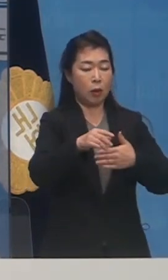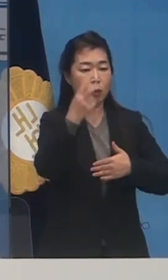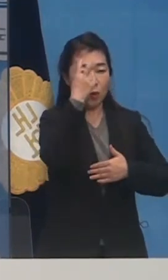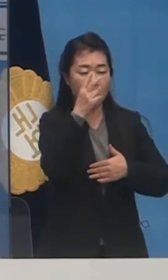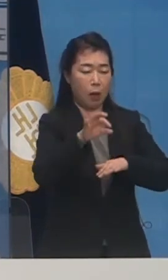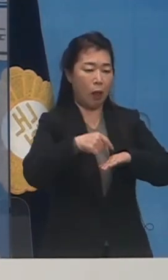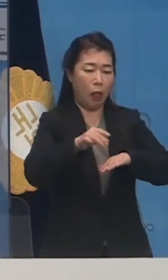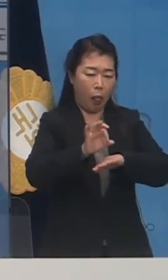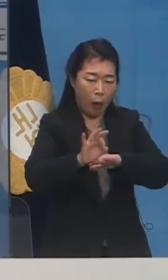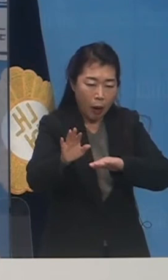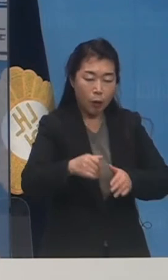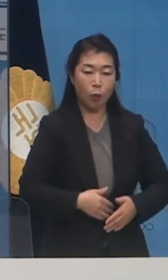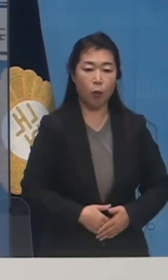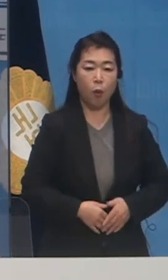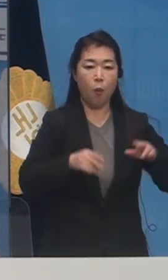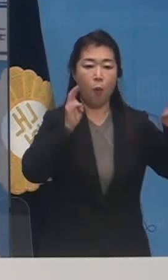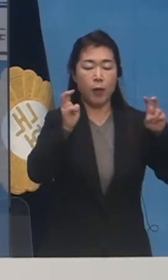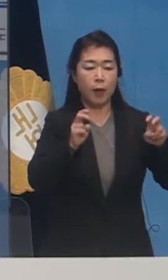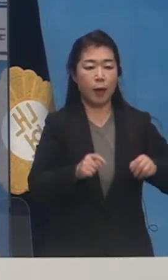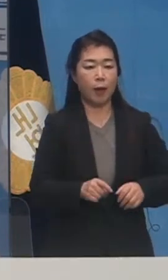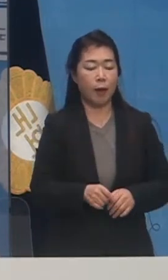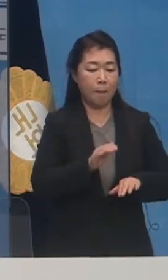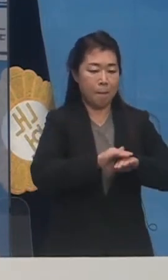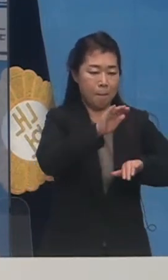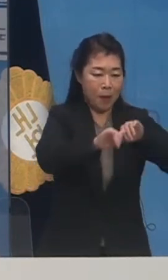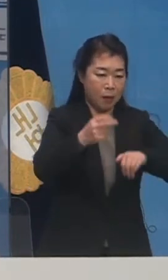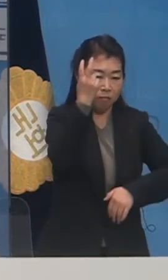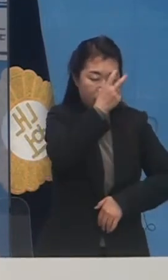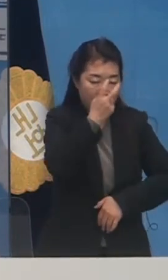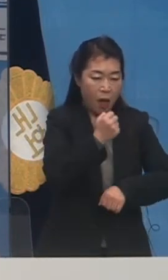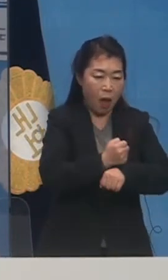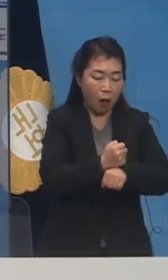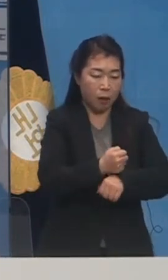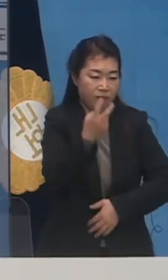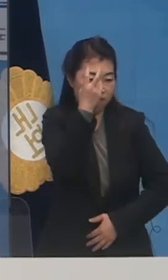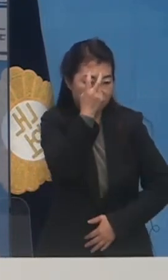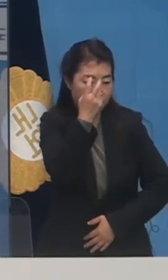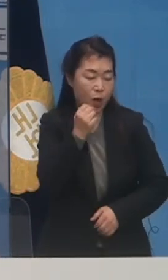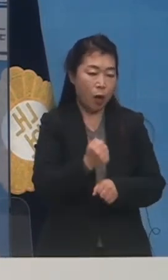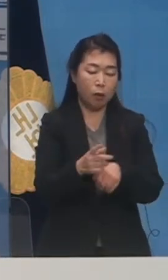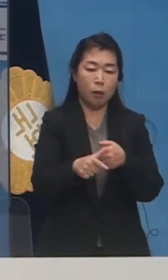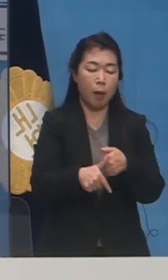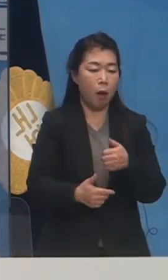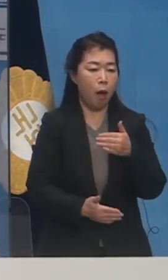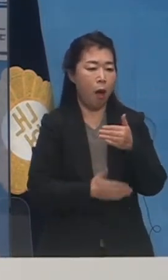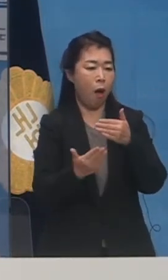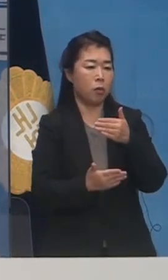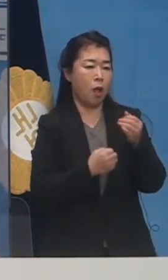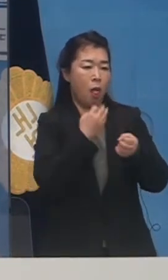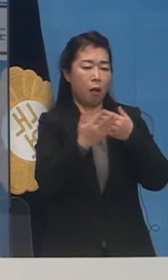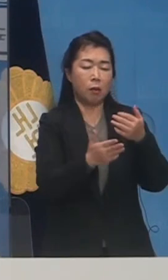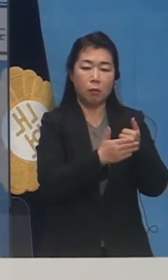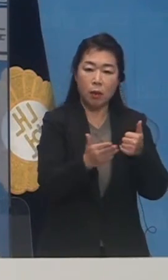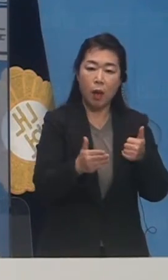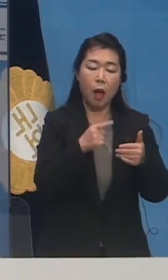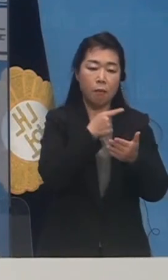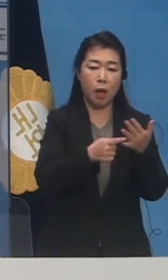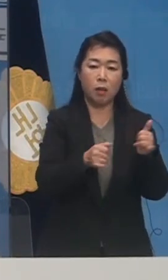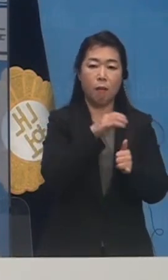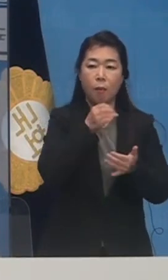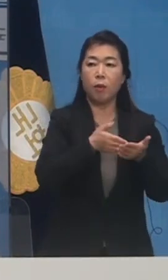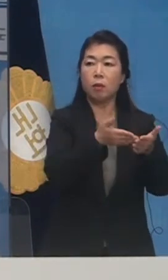아니라 회사의 개입 아래 진행됐고 가해자들의 엉터리 진술에 피해자들이